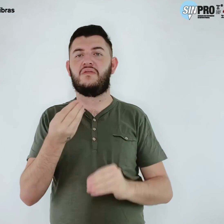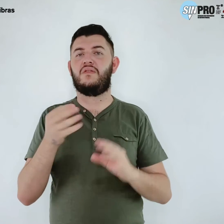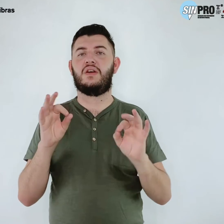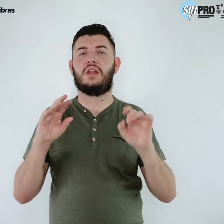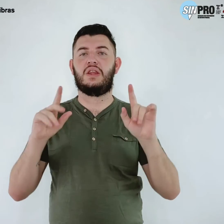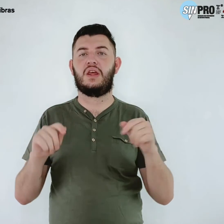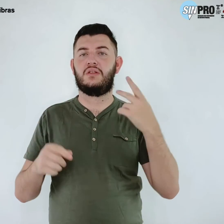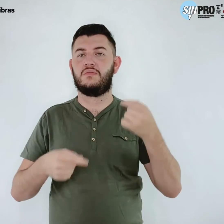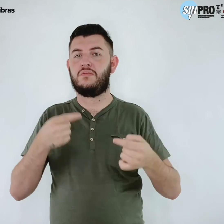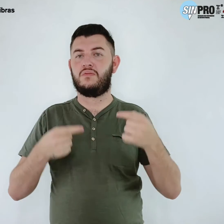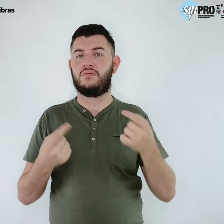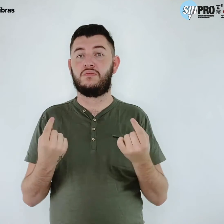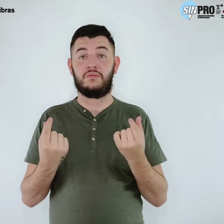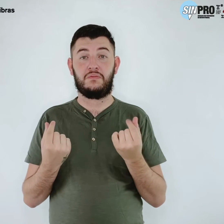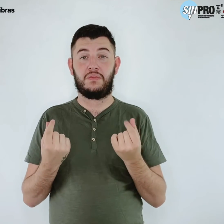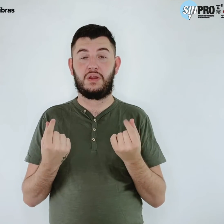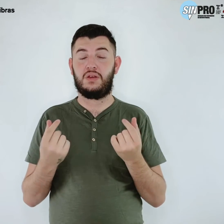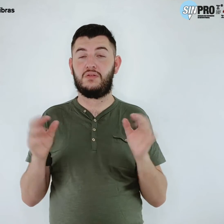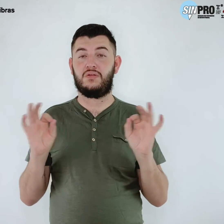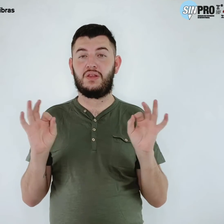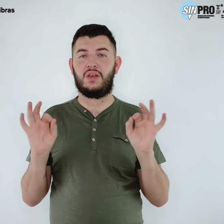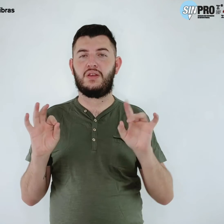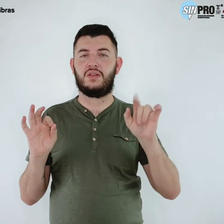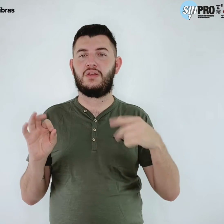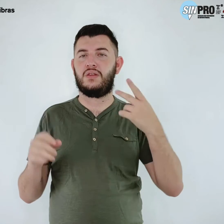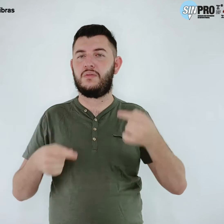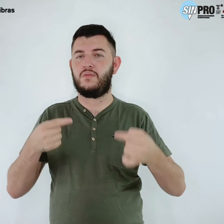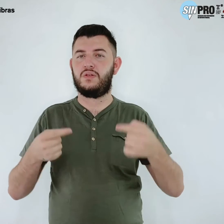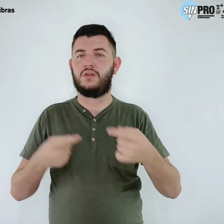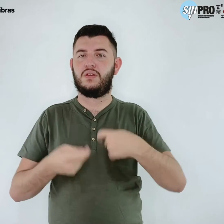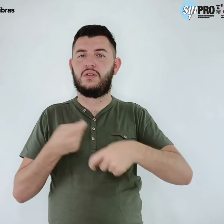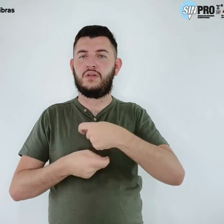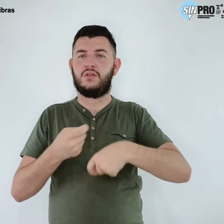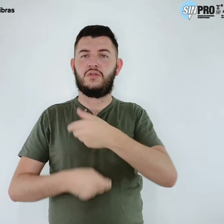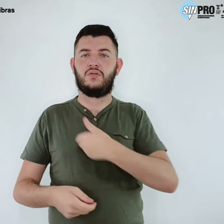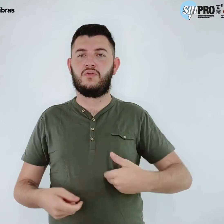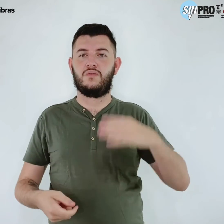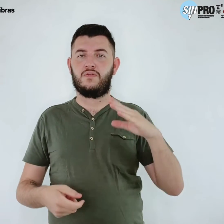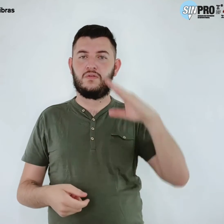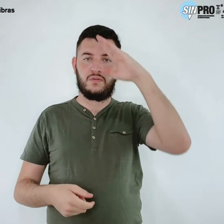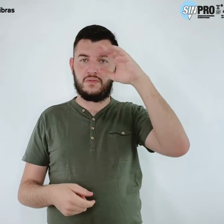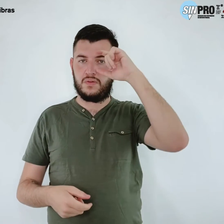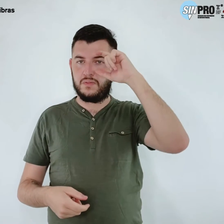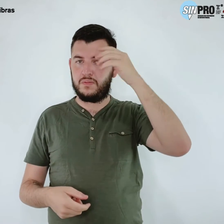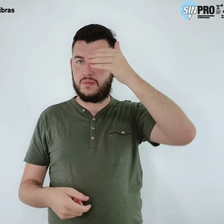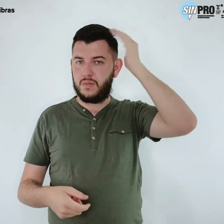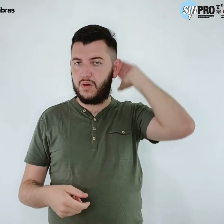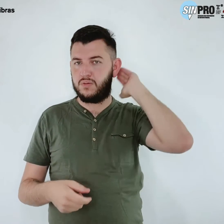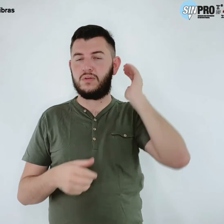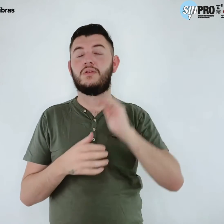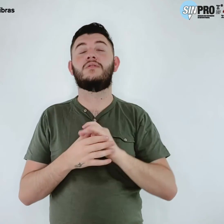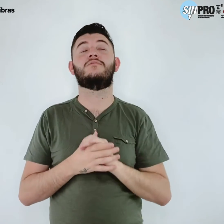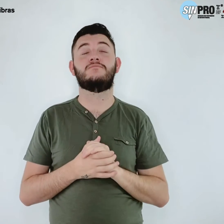interfere mais na política de preços. Essa é a política econômica do governo Bolsonaro-Paulo